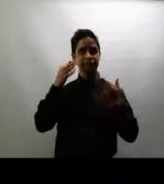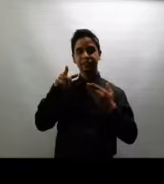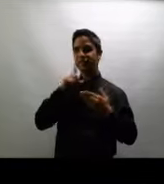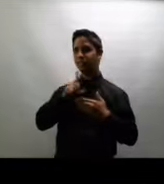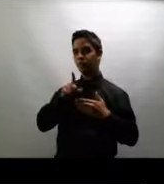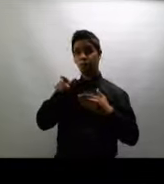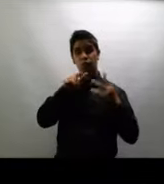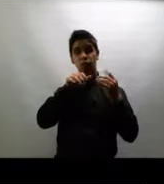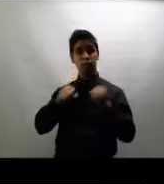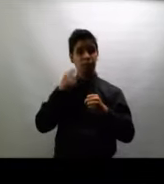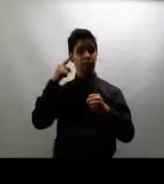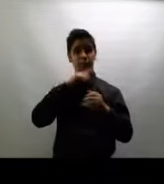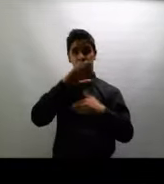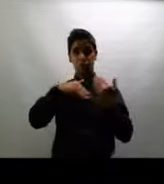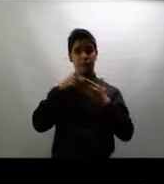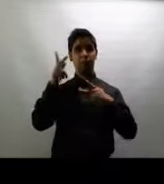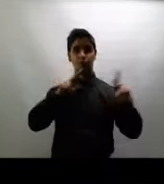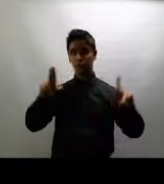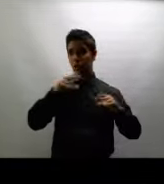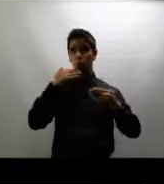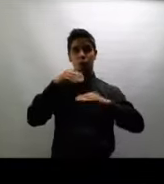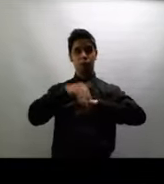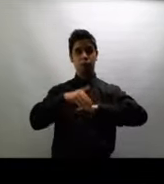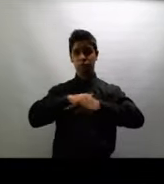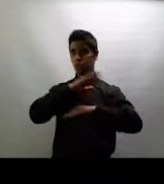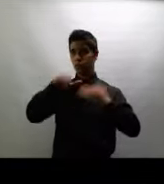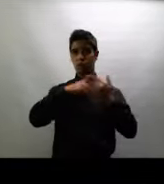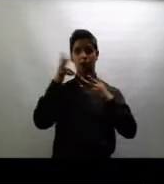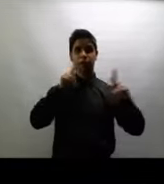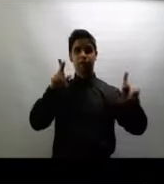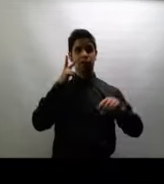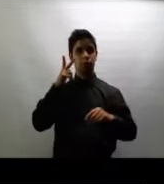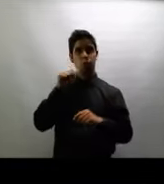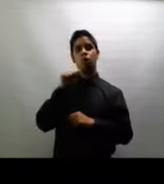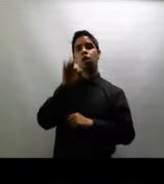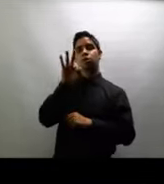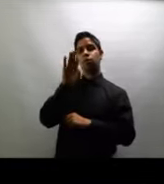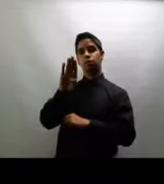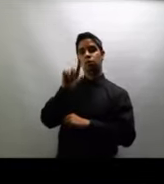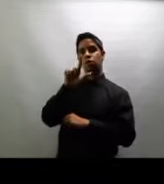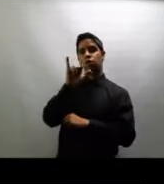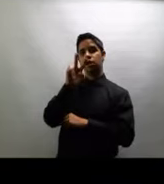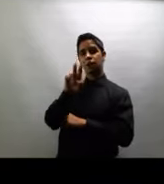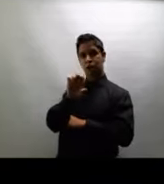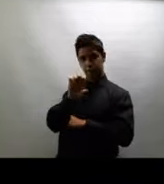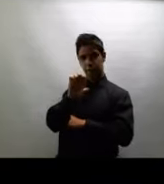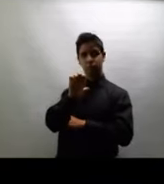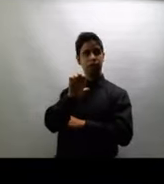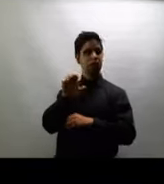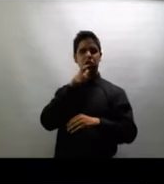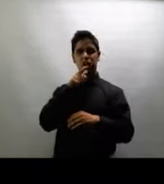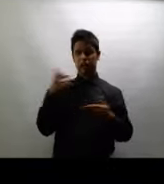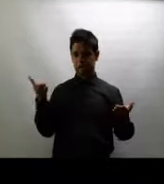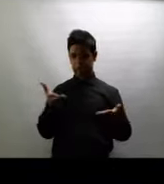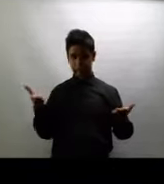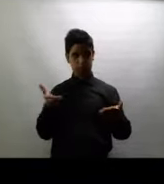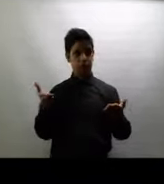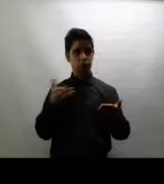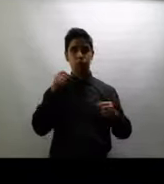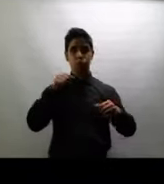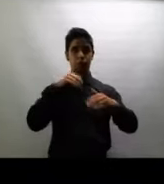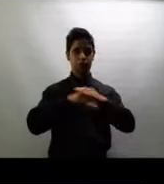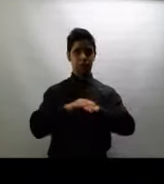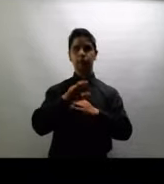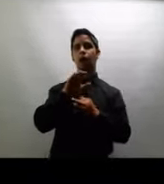Fuerte. Ay, fue fuerte para todo el mundo. Sí. Buenas noches a los que nos están viendo por Facebook Live. ¿Y quiénes estamos aquí? Nos pueden accesar